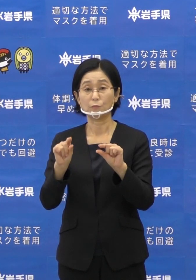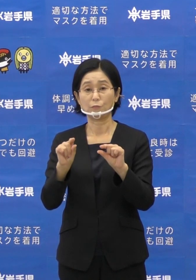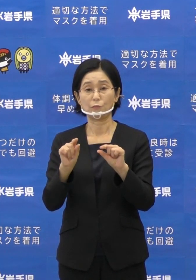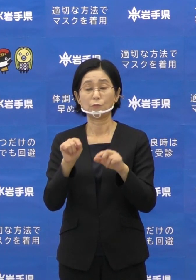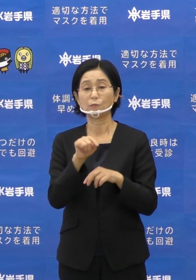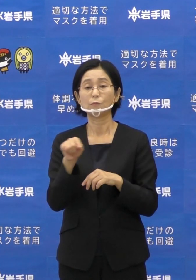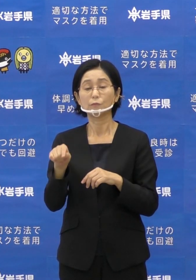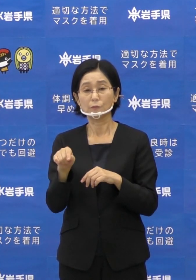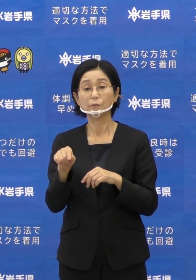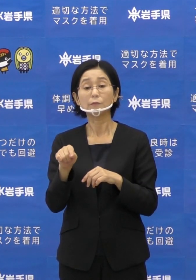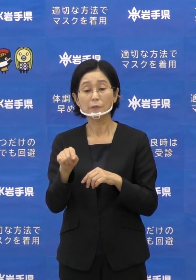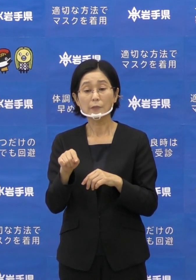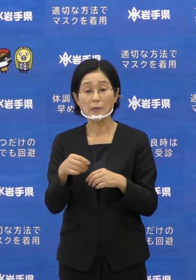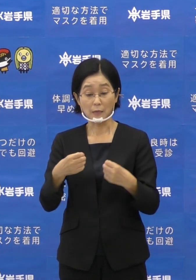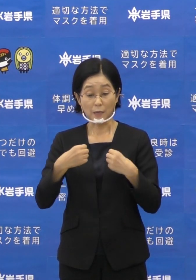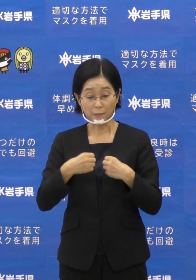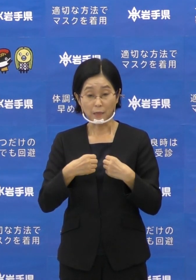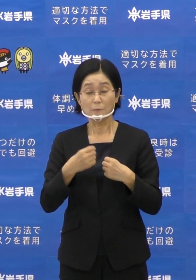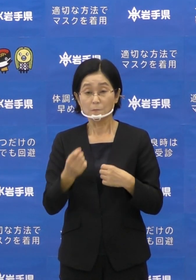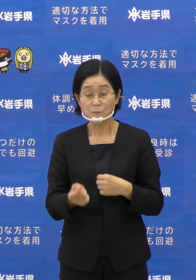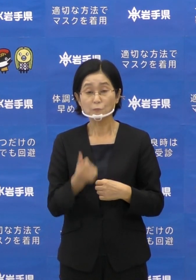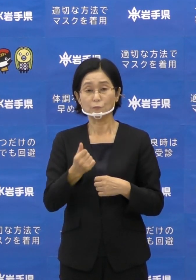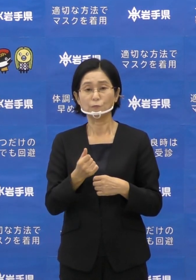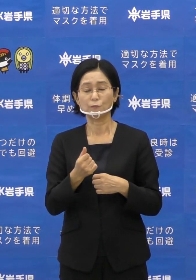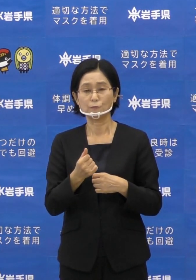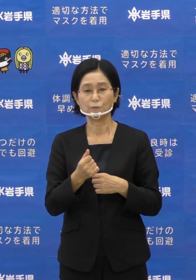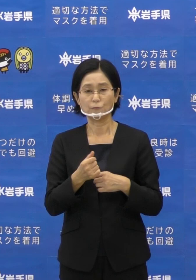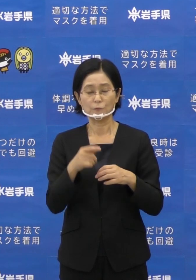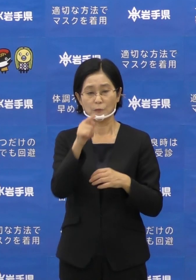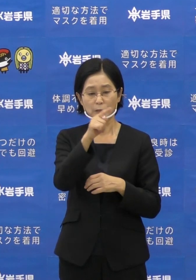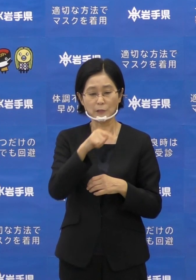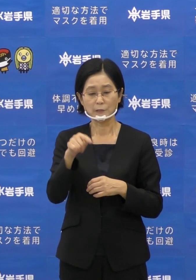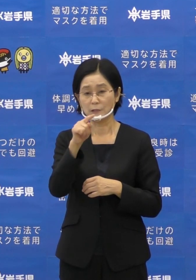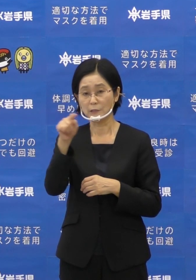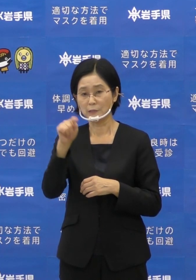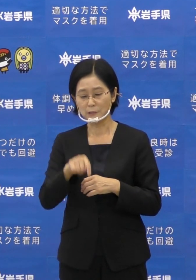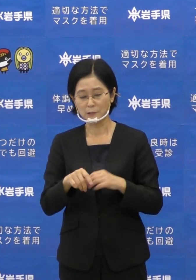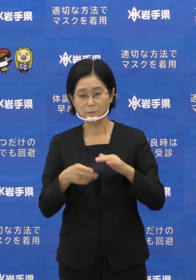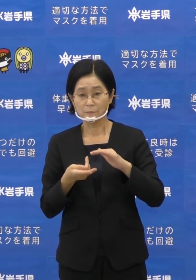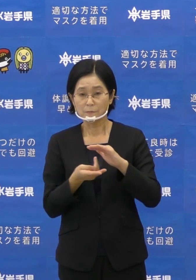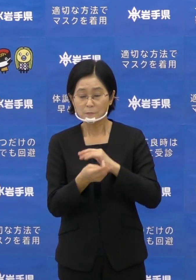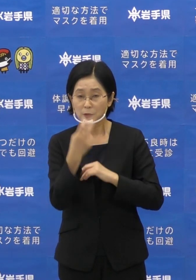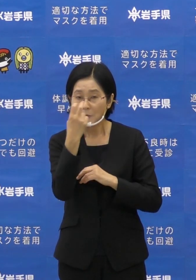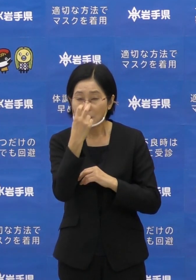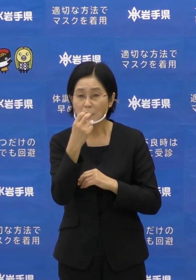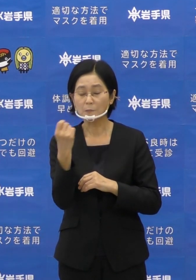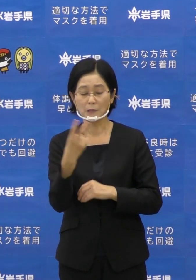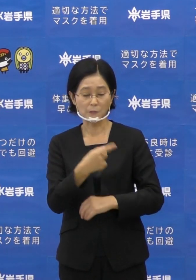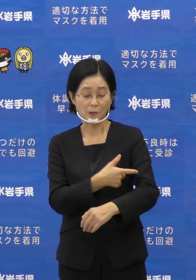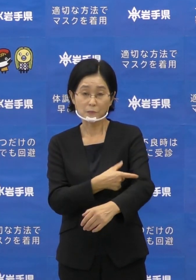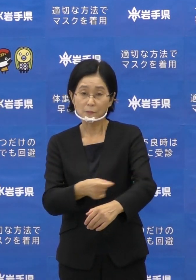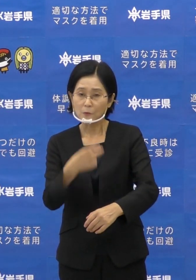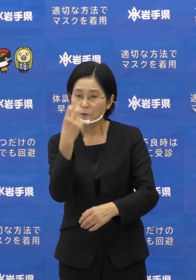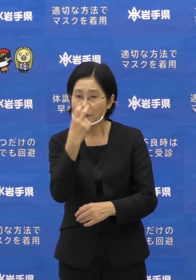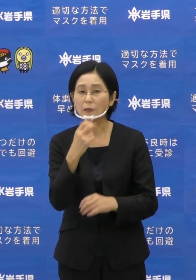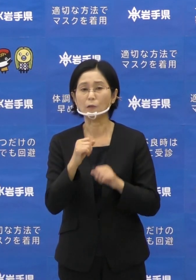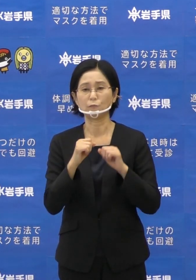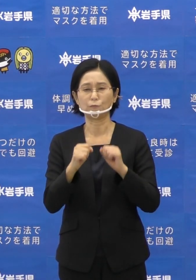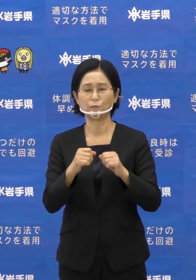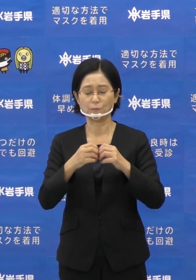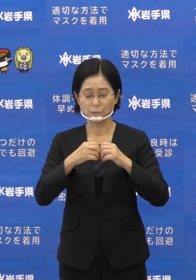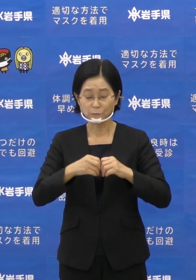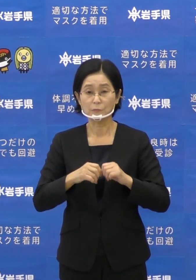陽性と分かったら CT を取って血液検査もして、必要な医療で、医療が必要じゃなければ